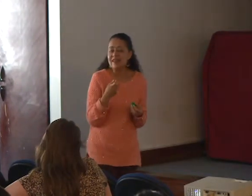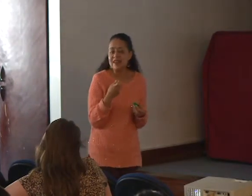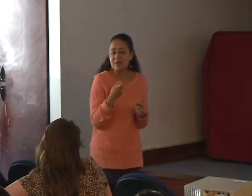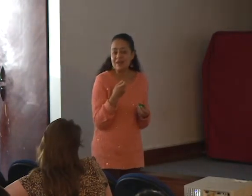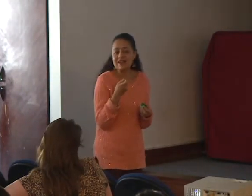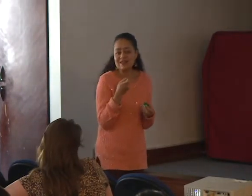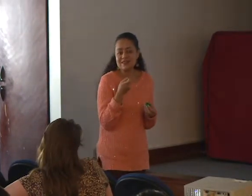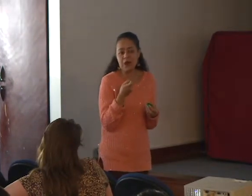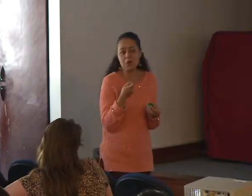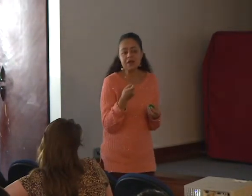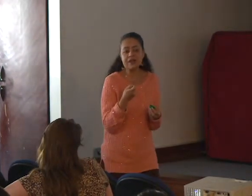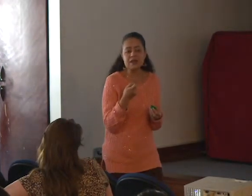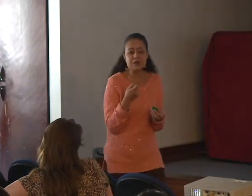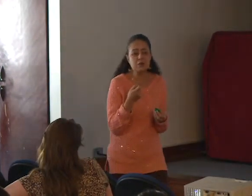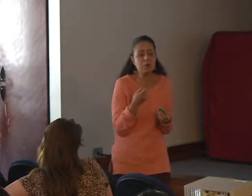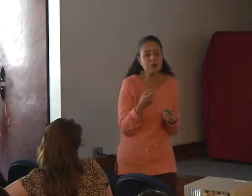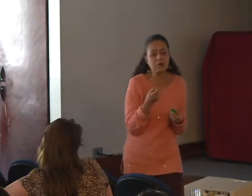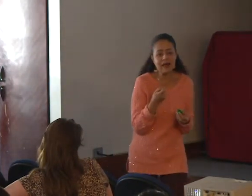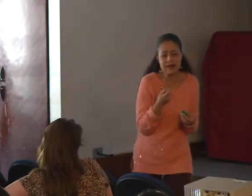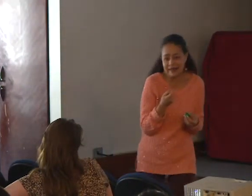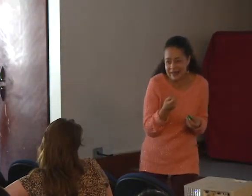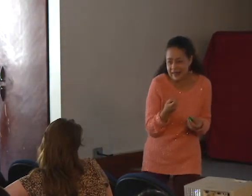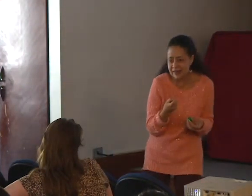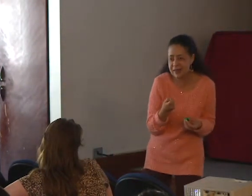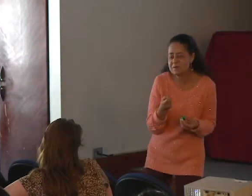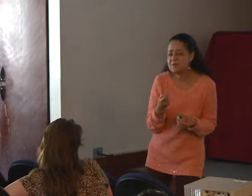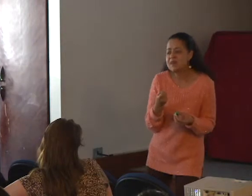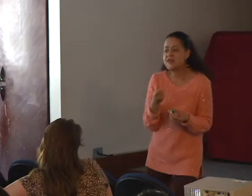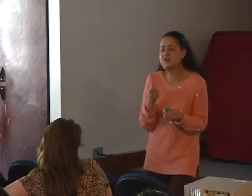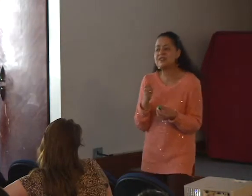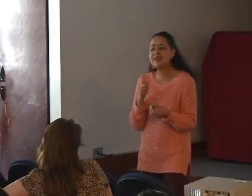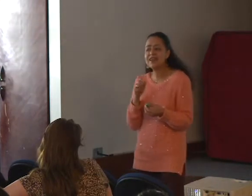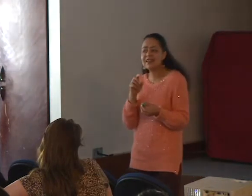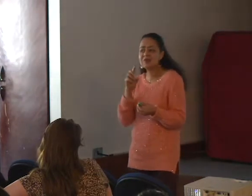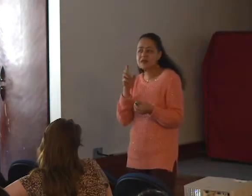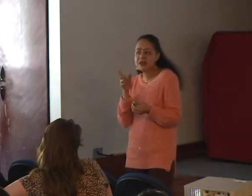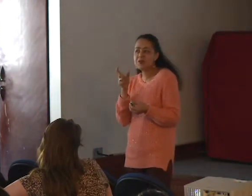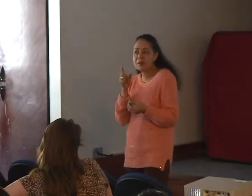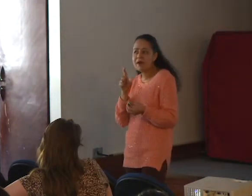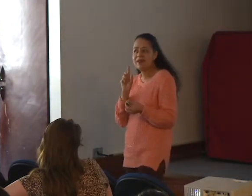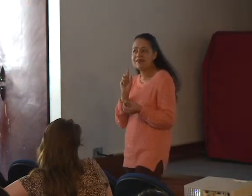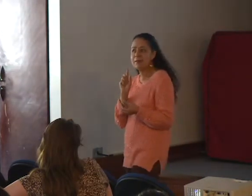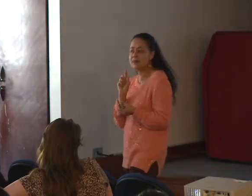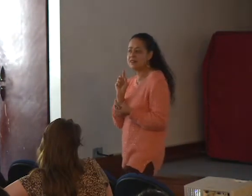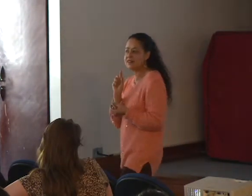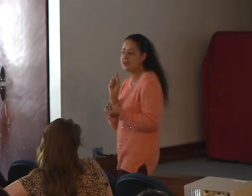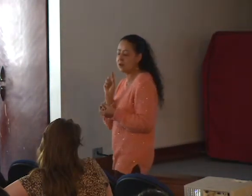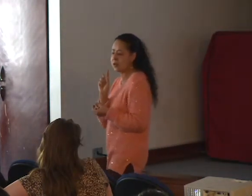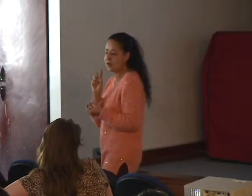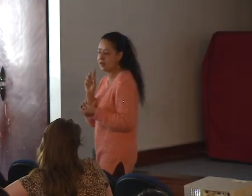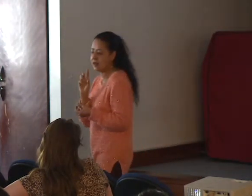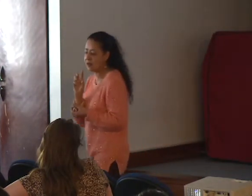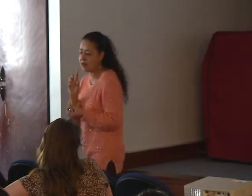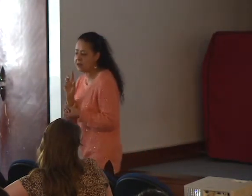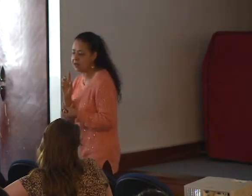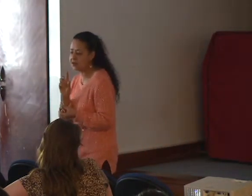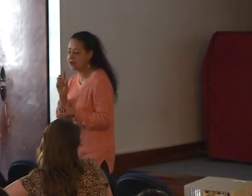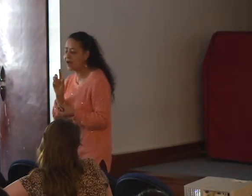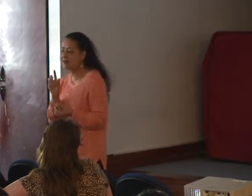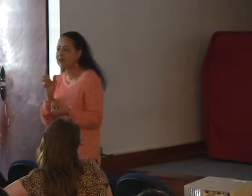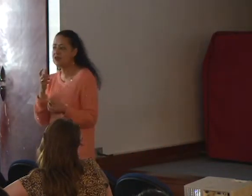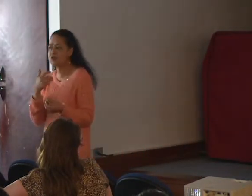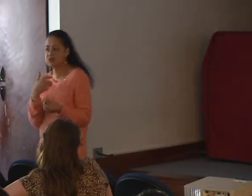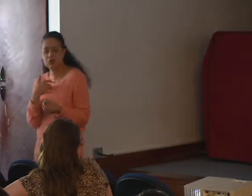que evidentemente, digamos, la necesidad comunicativa es un poco más latente. Entonces, digamos que hay una mala interpretación, porque